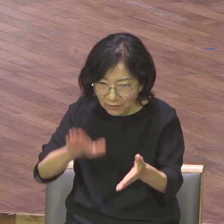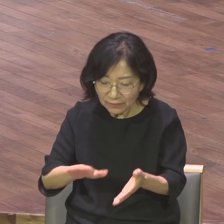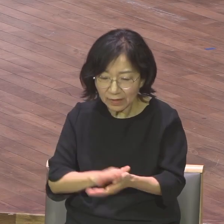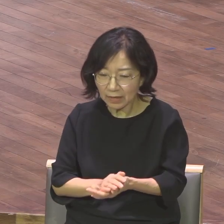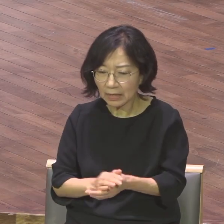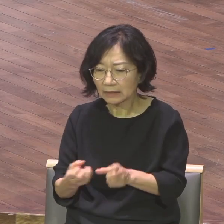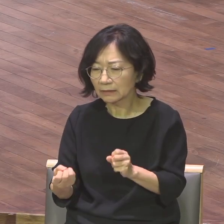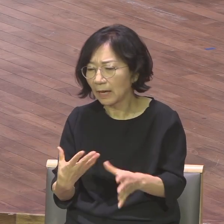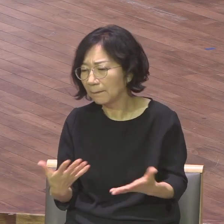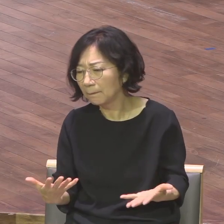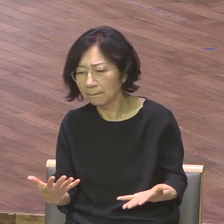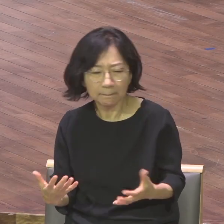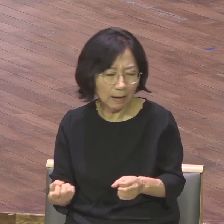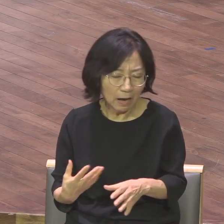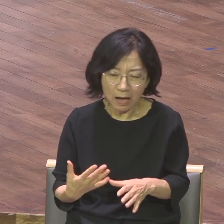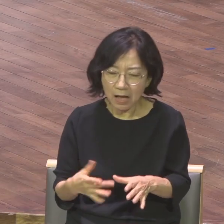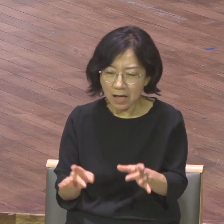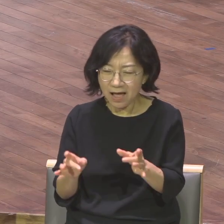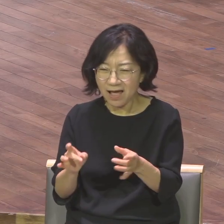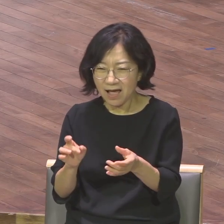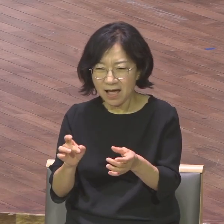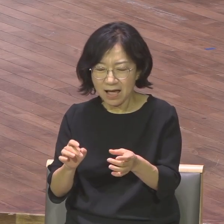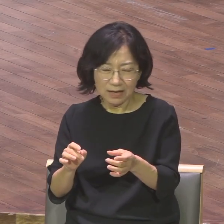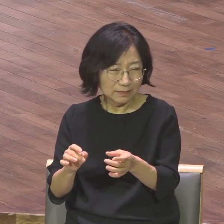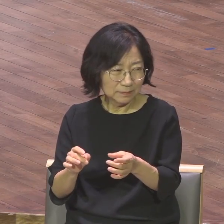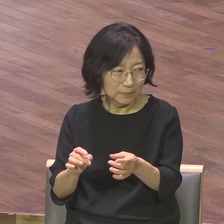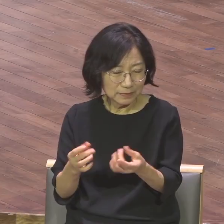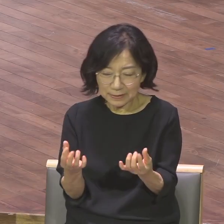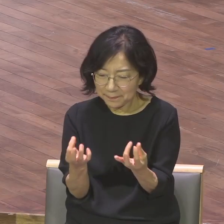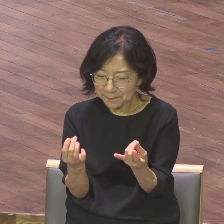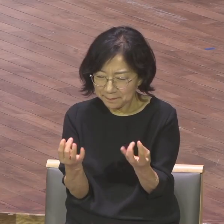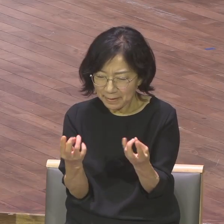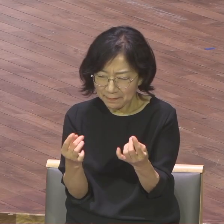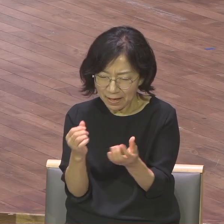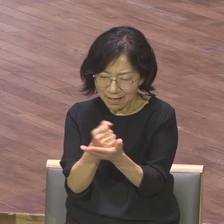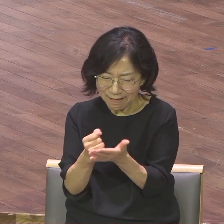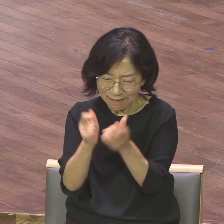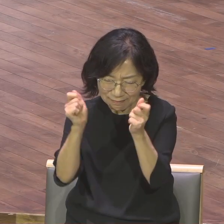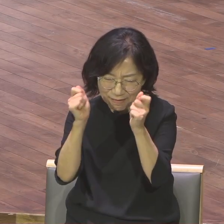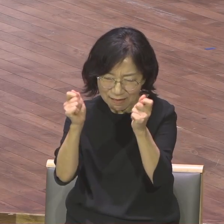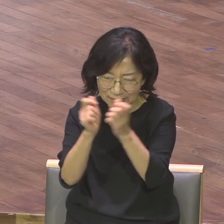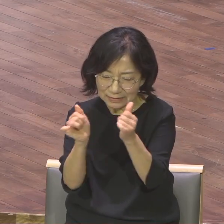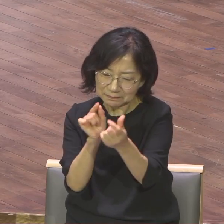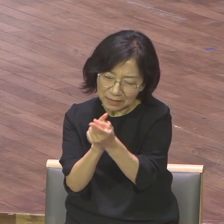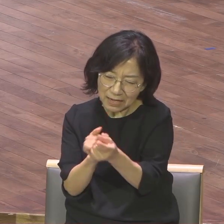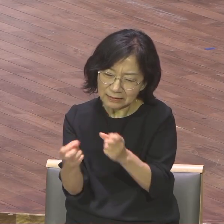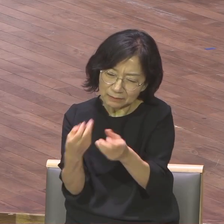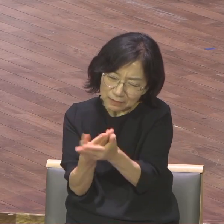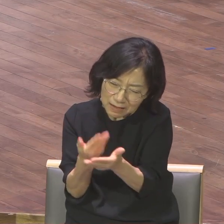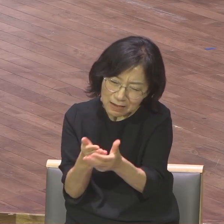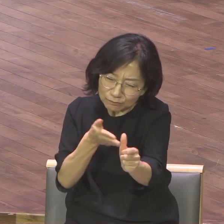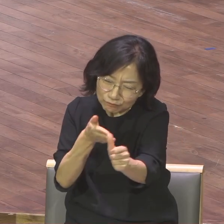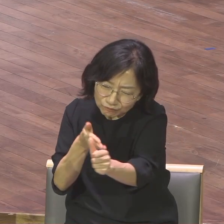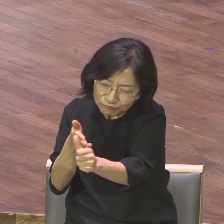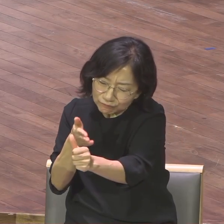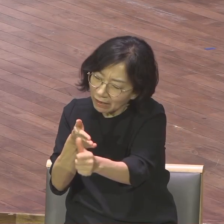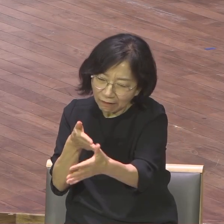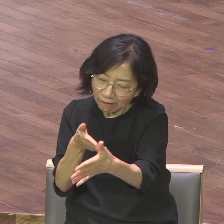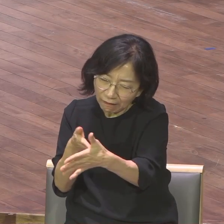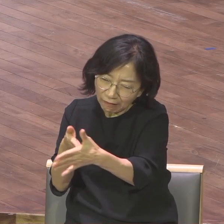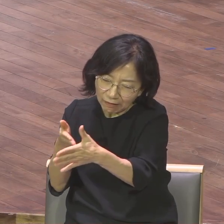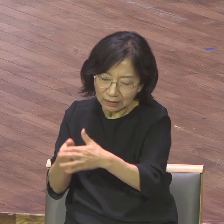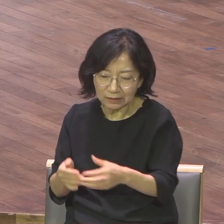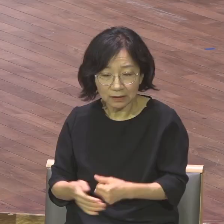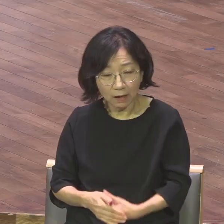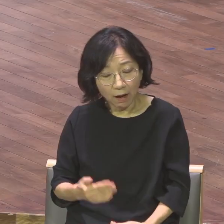답을 달라고 아무리 노력해도 안 되니까, 이래도 저래도 안 되니까, 내 인생이 왜 이렇게